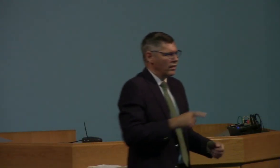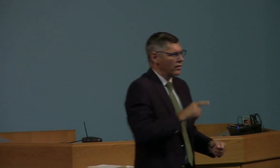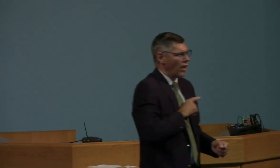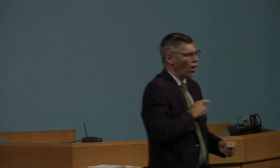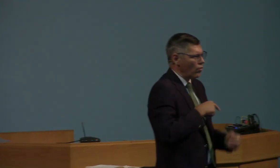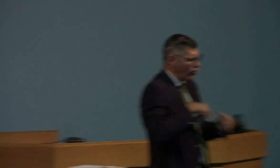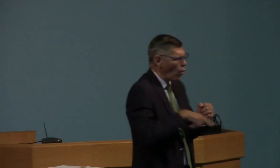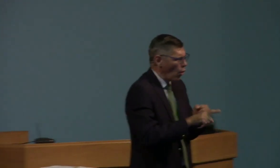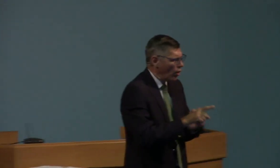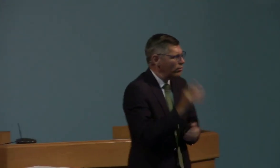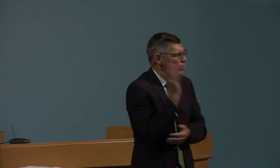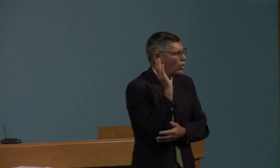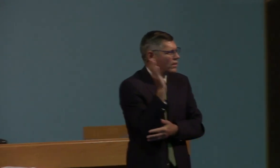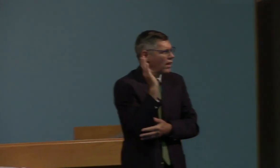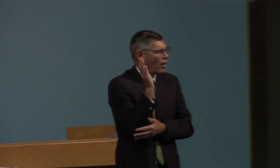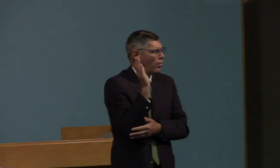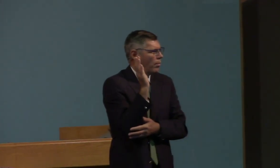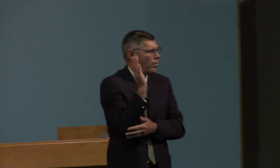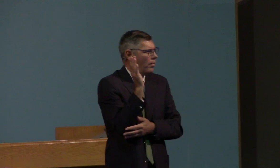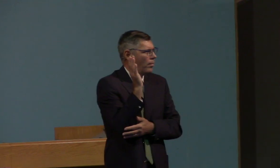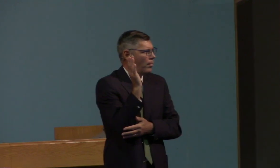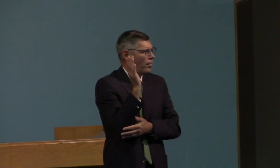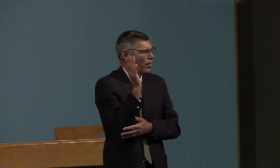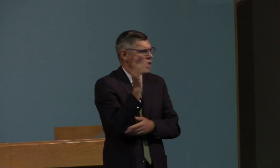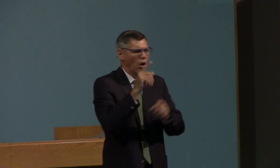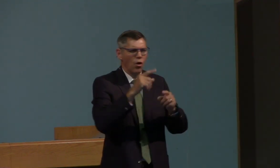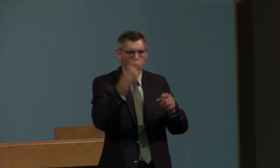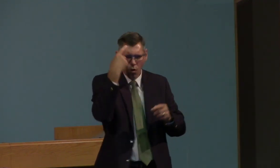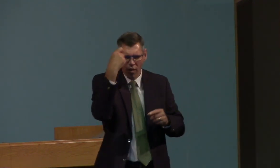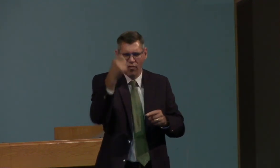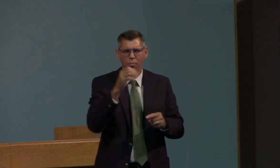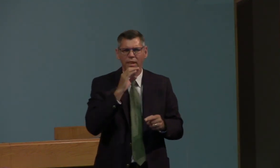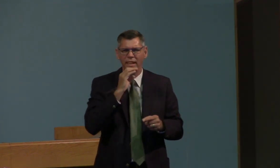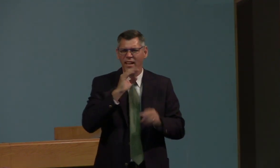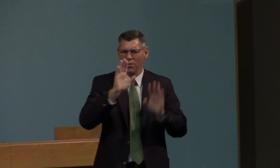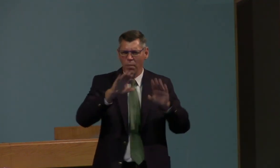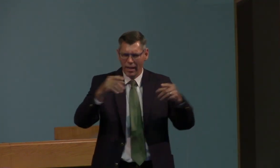Daarom vir oggend boodskap, geloof beteken baie dinge.